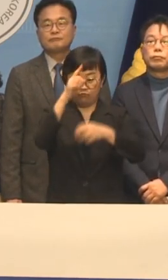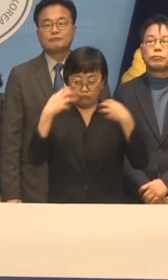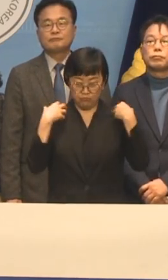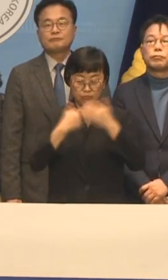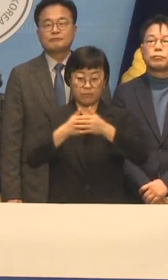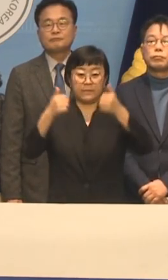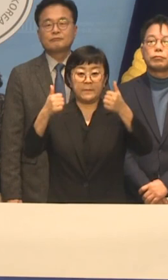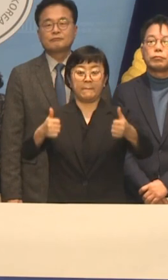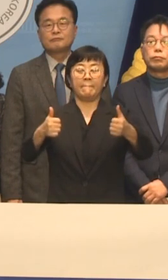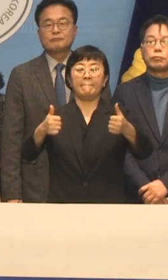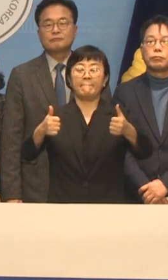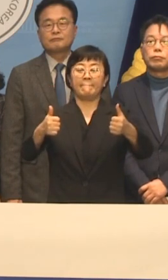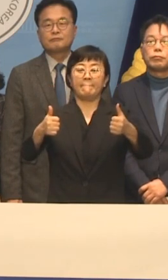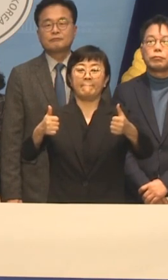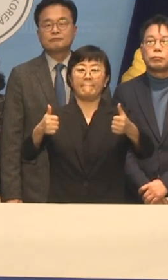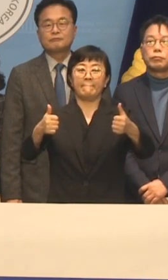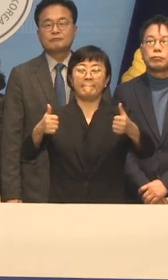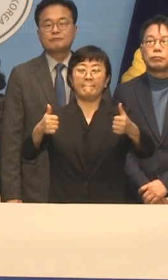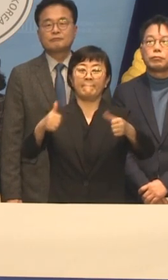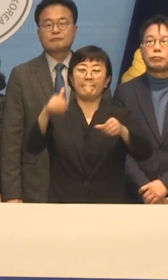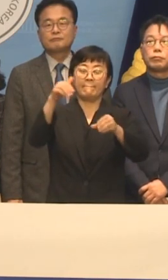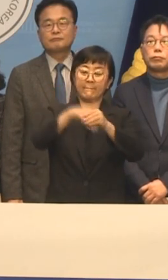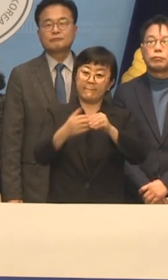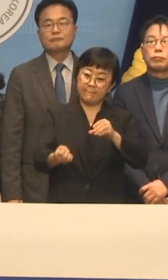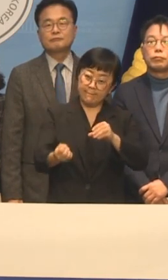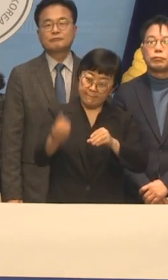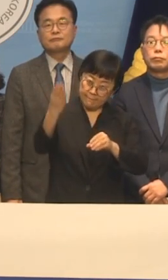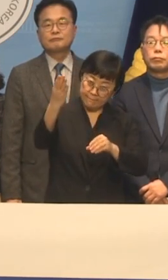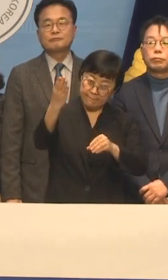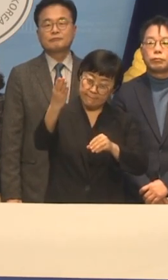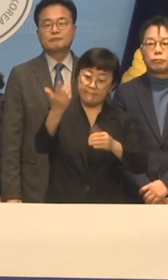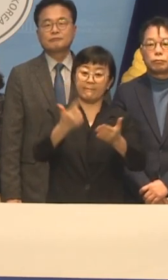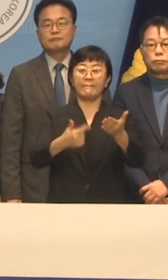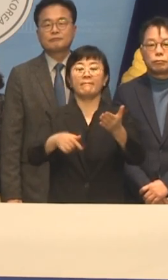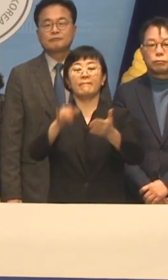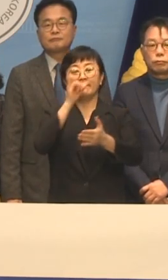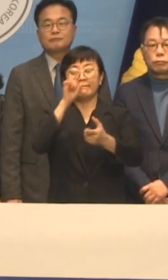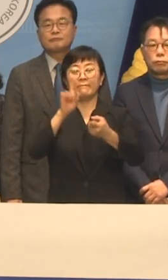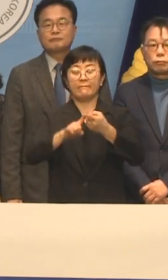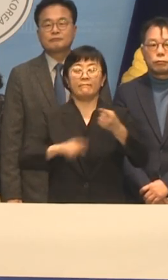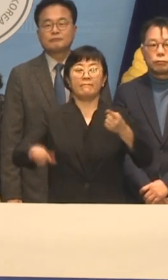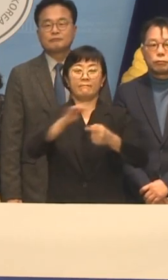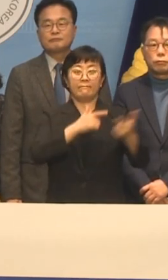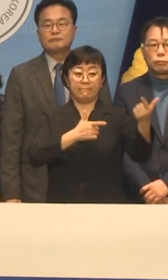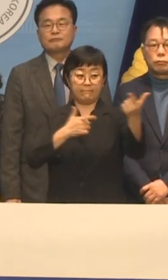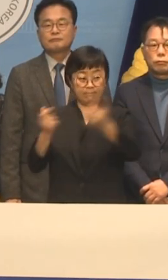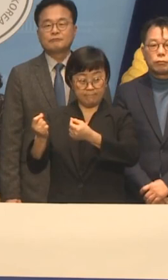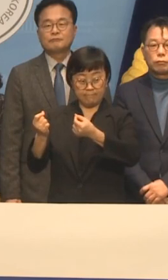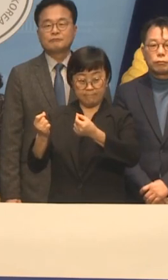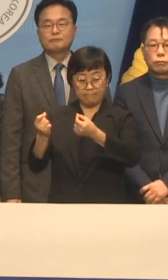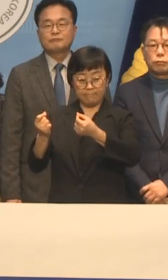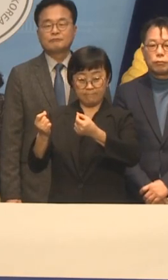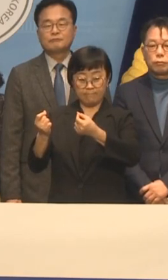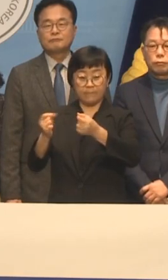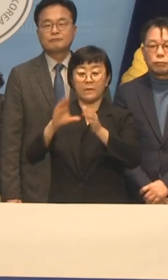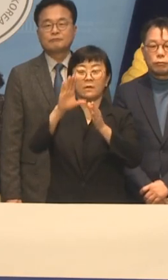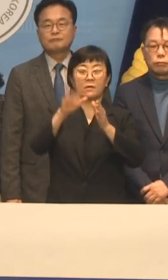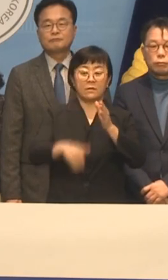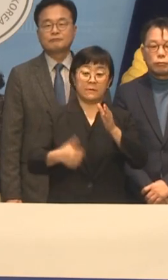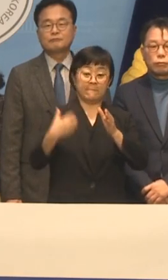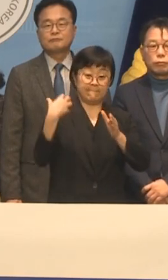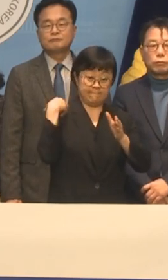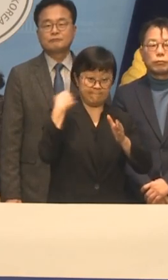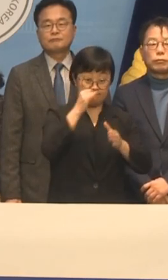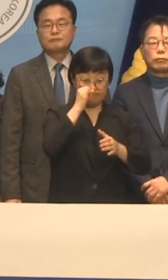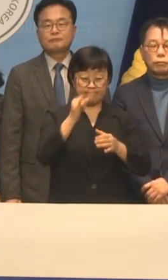그 정권 심판은 총선 승리에 있음을 우리 모두가 시대적